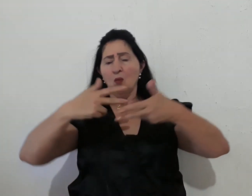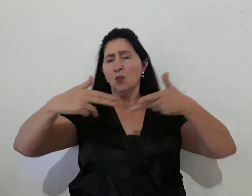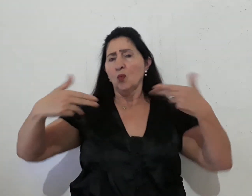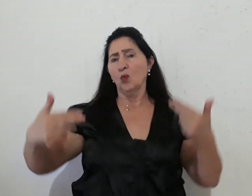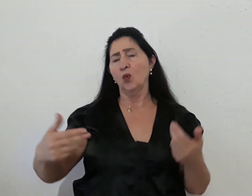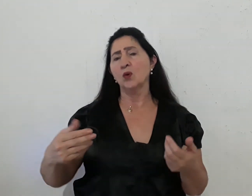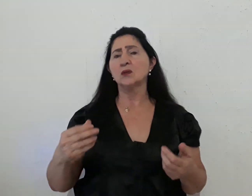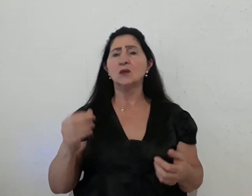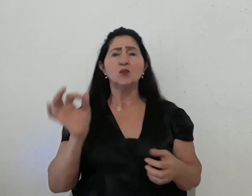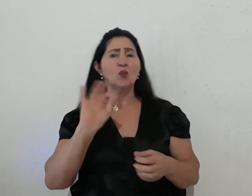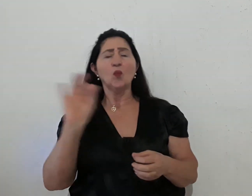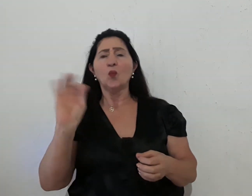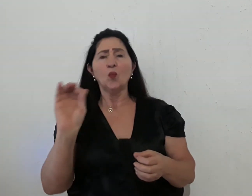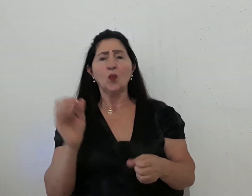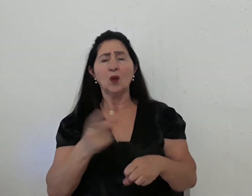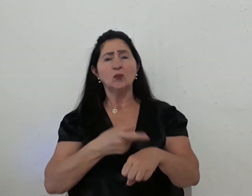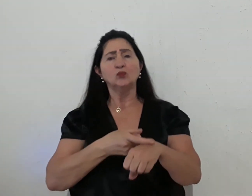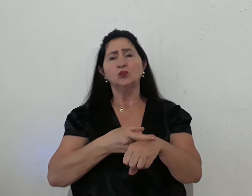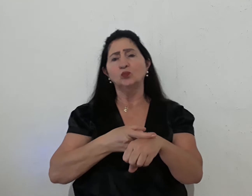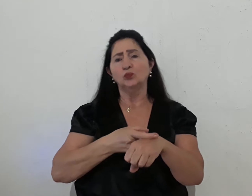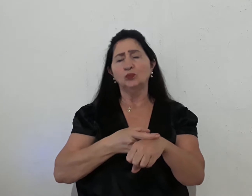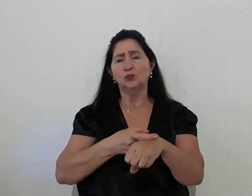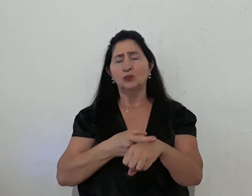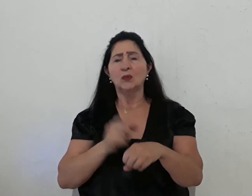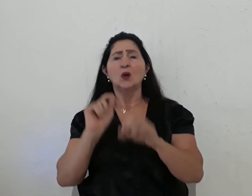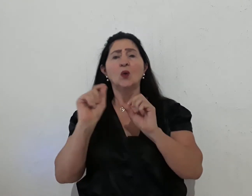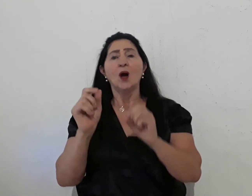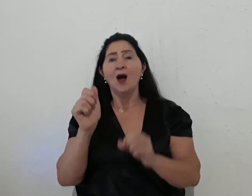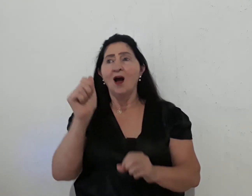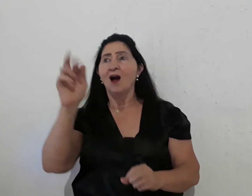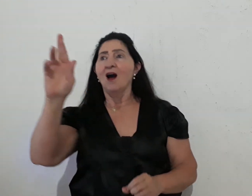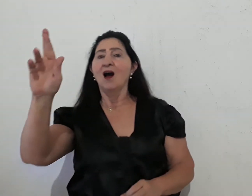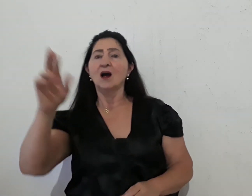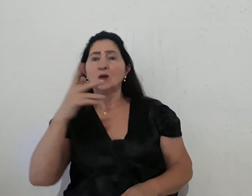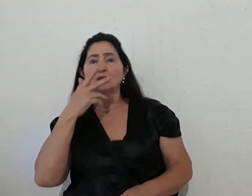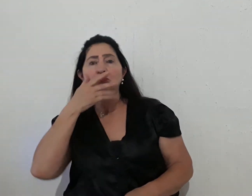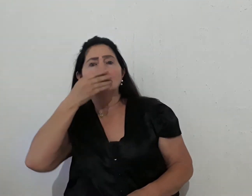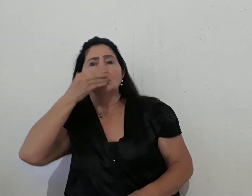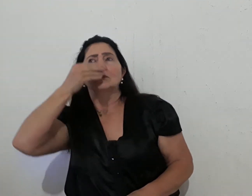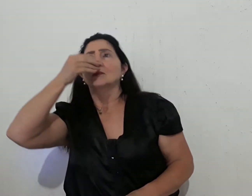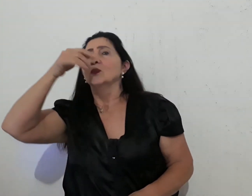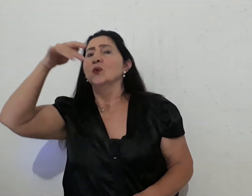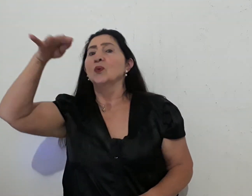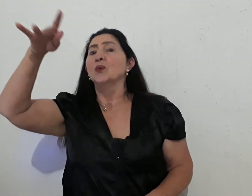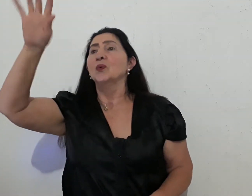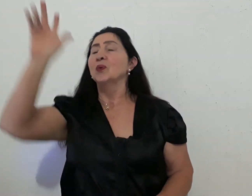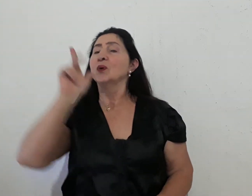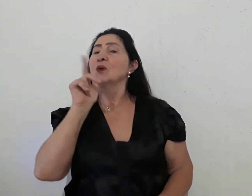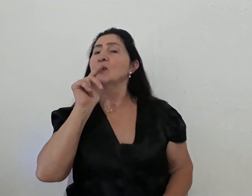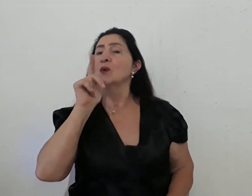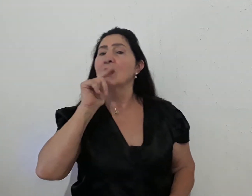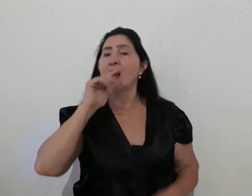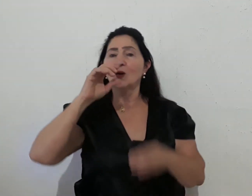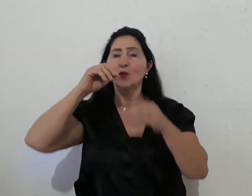são sólidas, isto é, ar, fumaça, água, líquido,